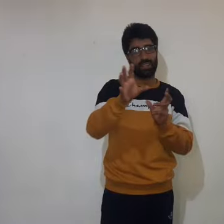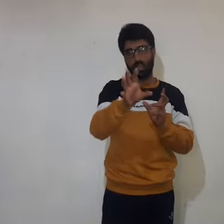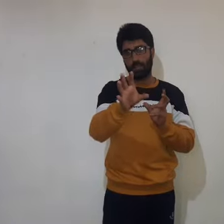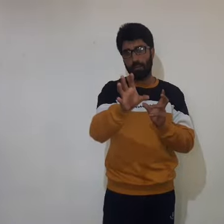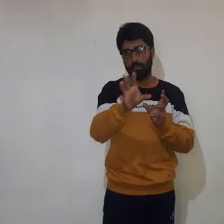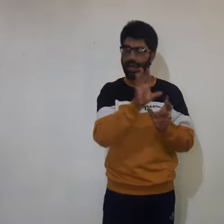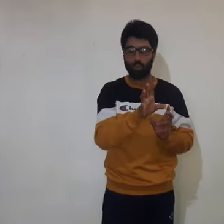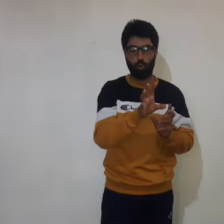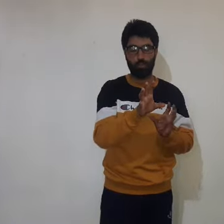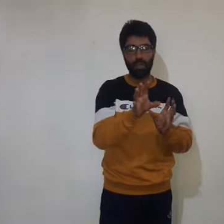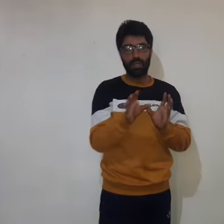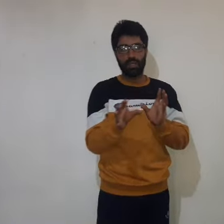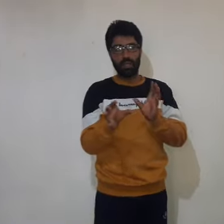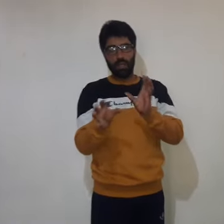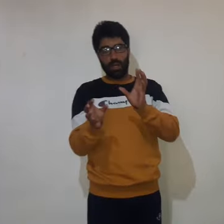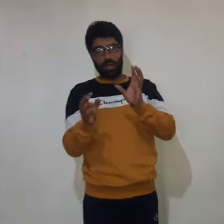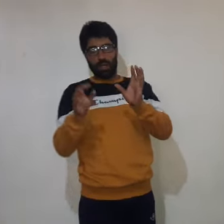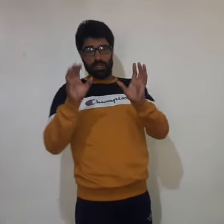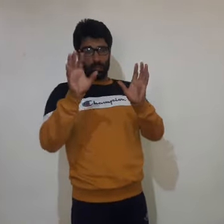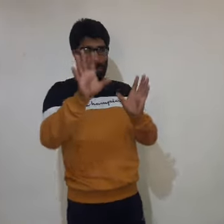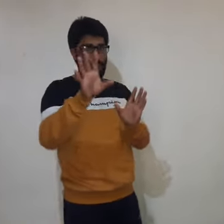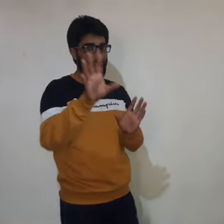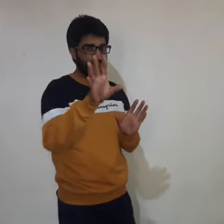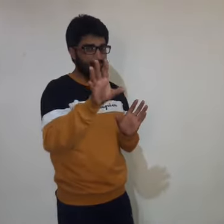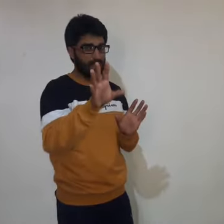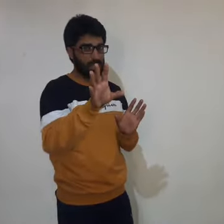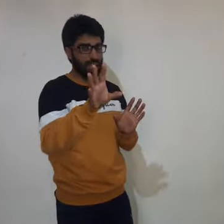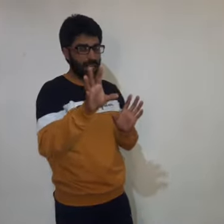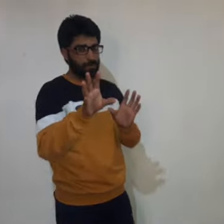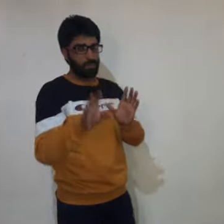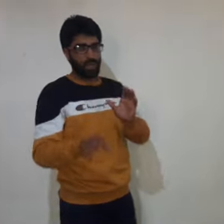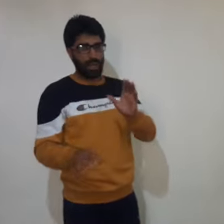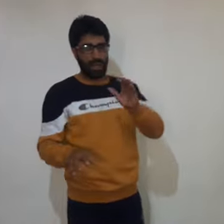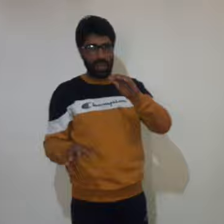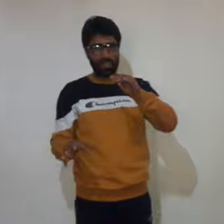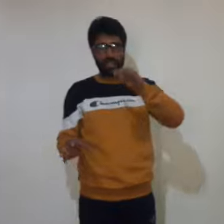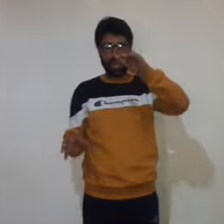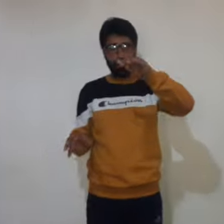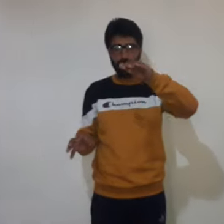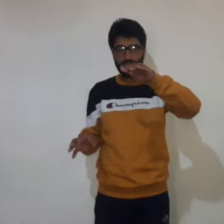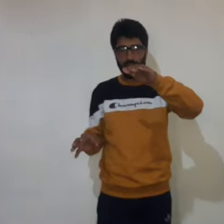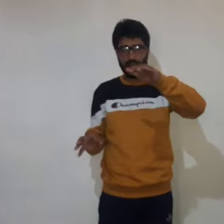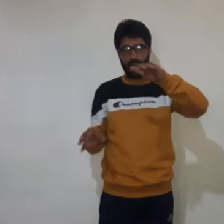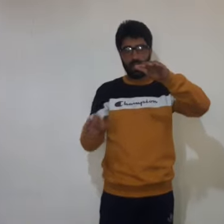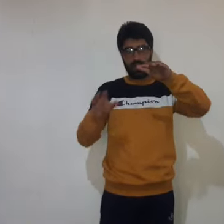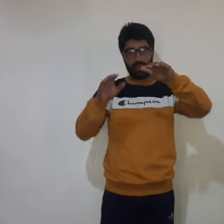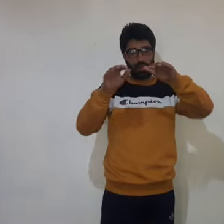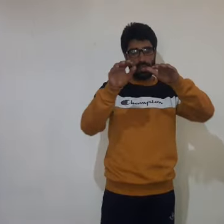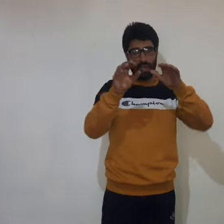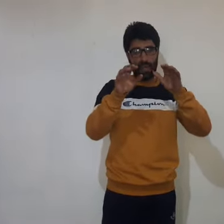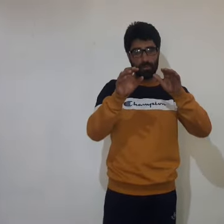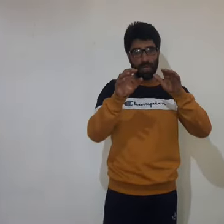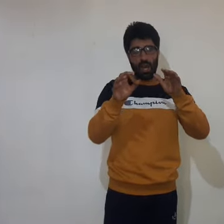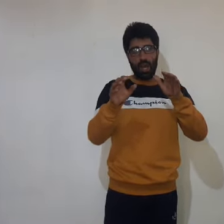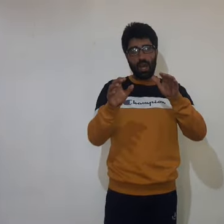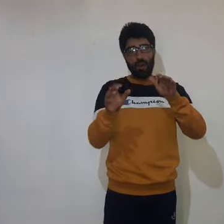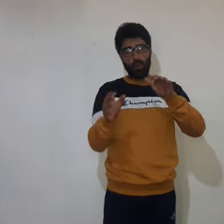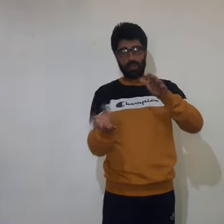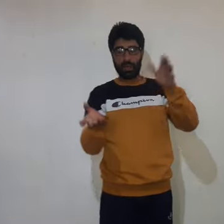द माइक्रोस्कोप। जब ये बाहर निकल आते हैं 1 से 1.5 मीटर तक ये एयर में रहते हैं और इसके बाद